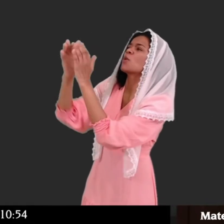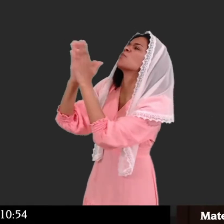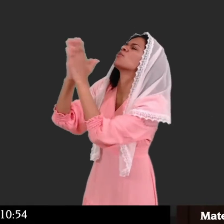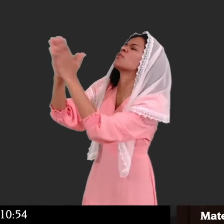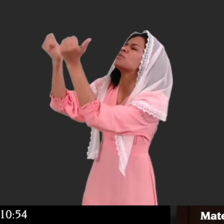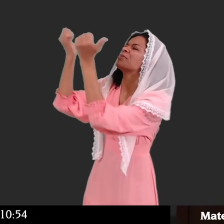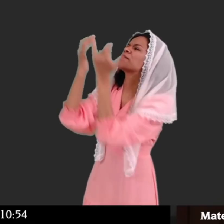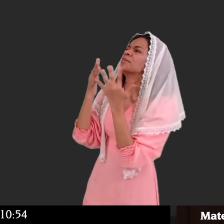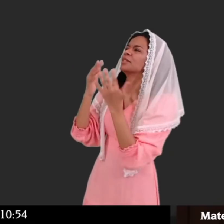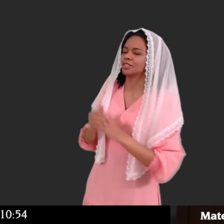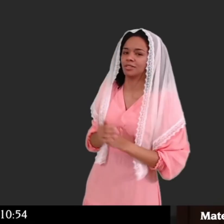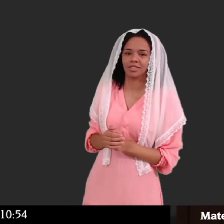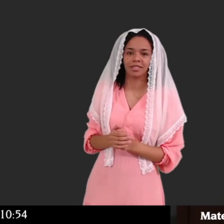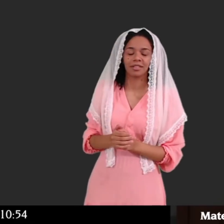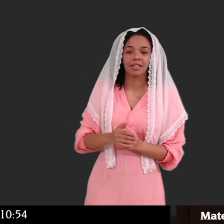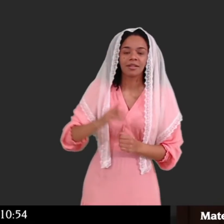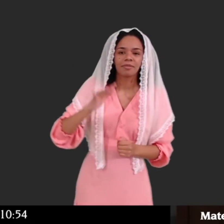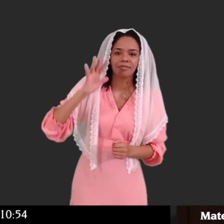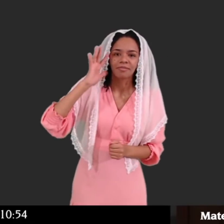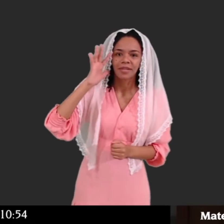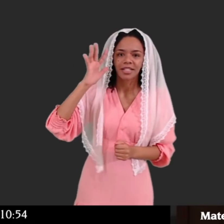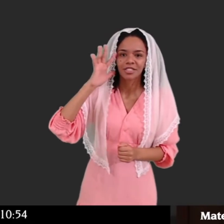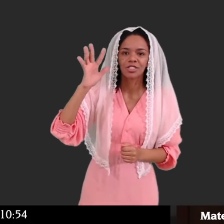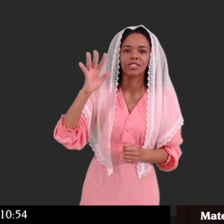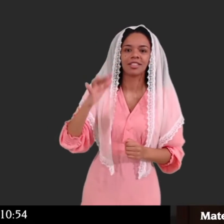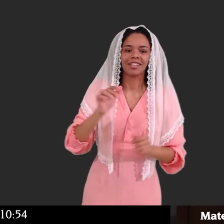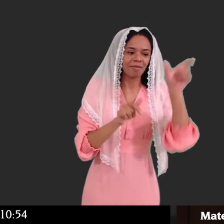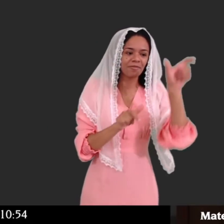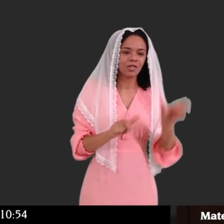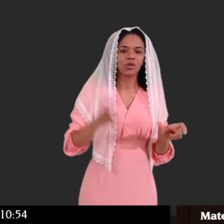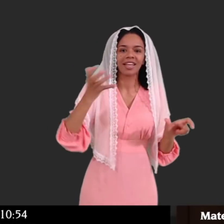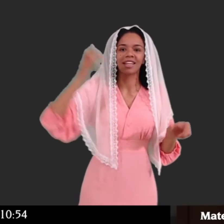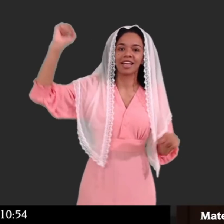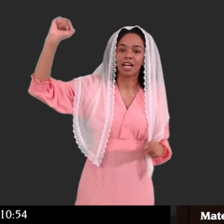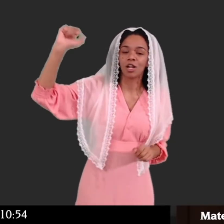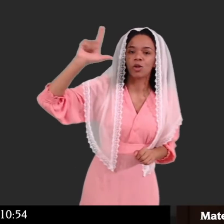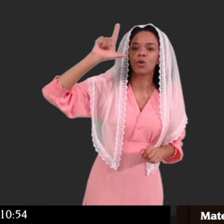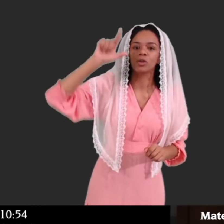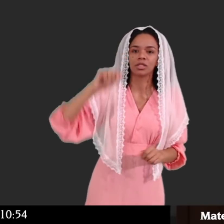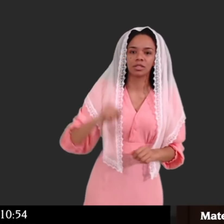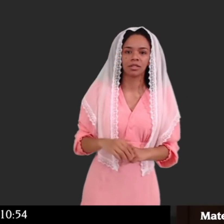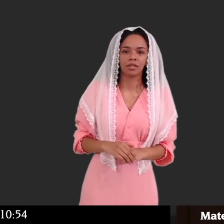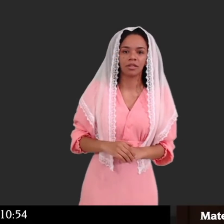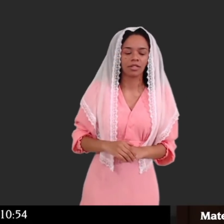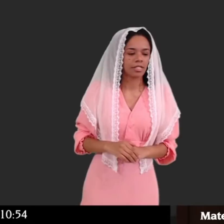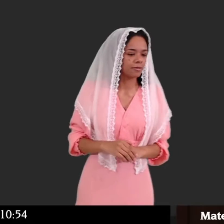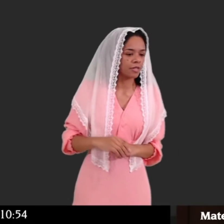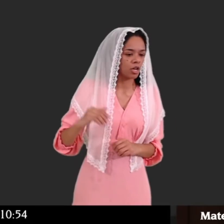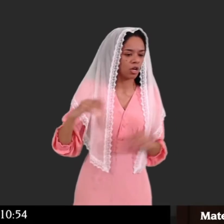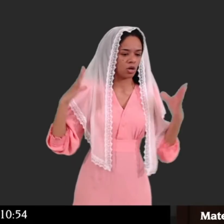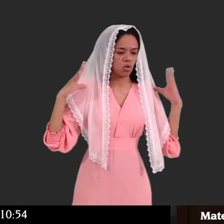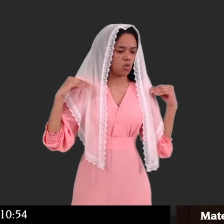Vê como que é um homem que quer sair da sombra e pegar a luz. O anjo tocou na juntura da coxa